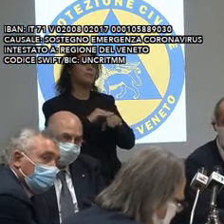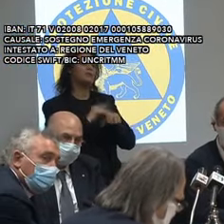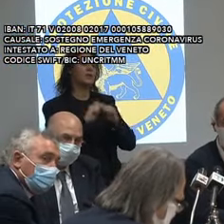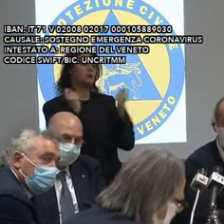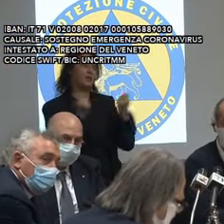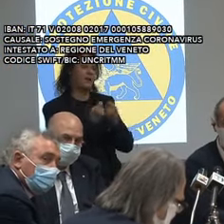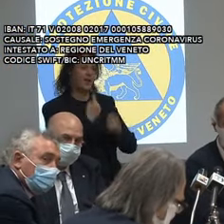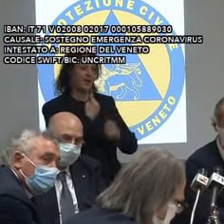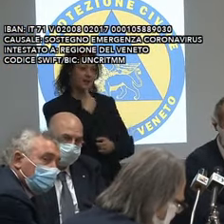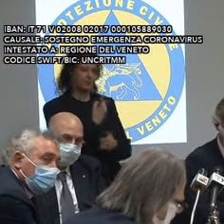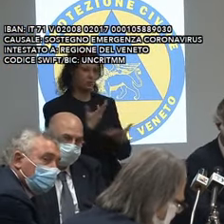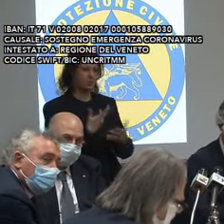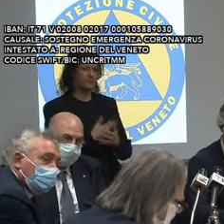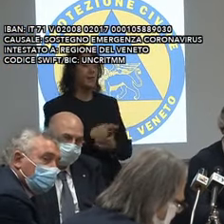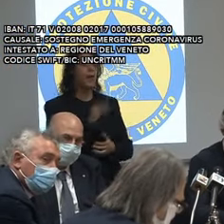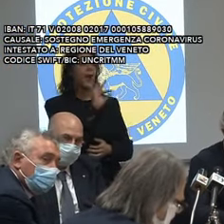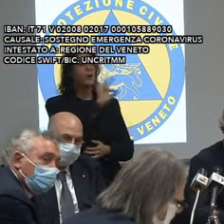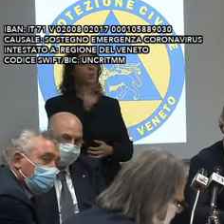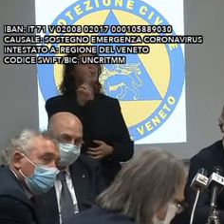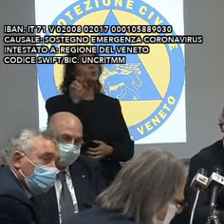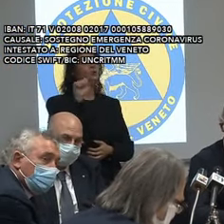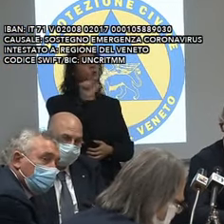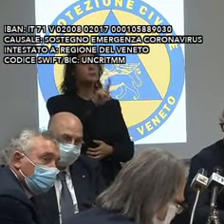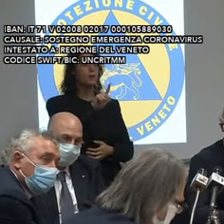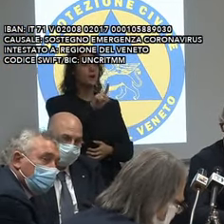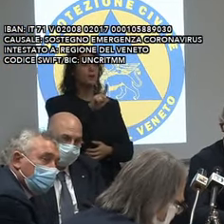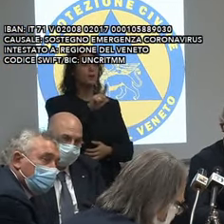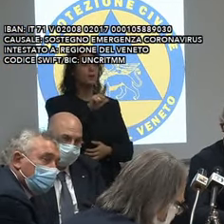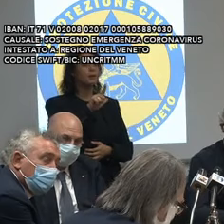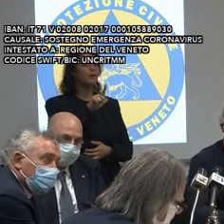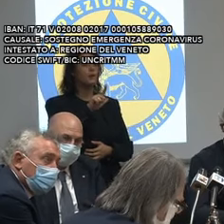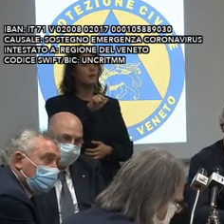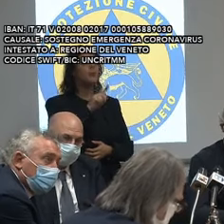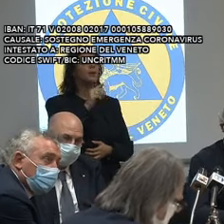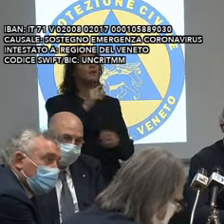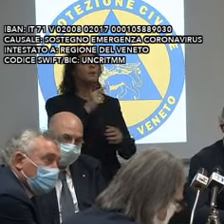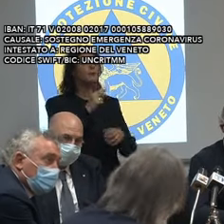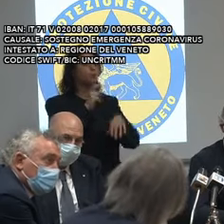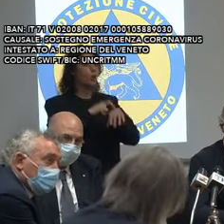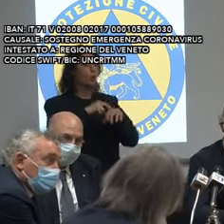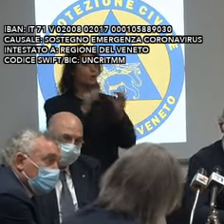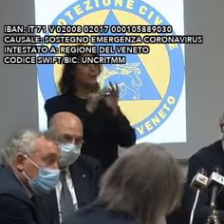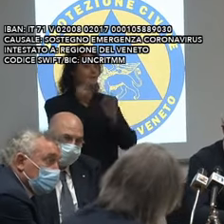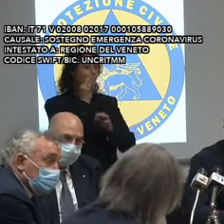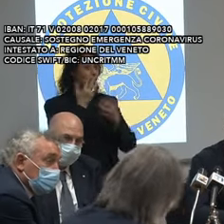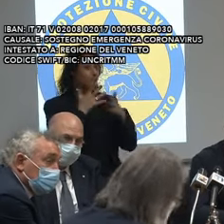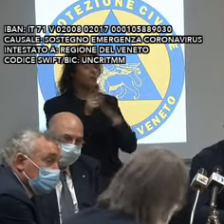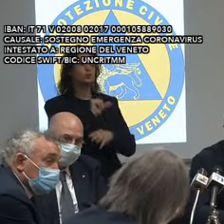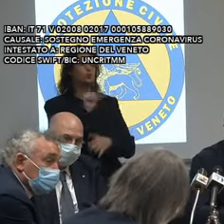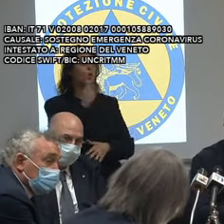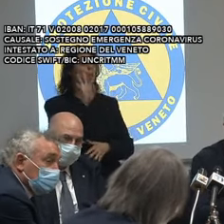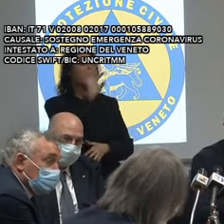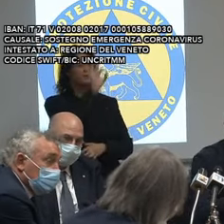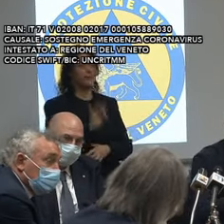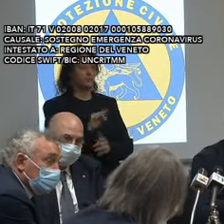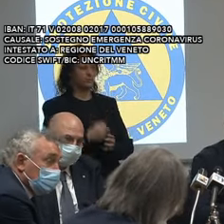US non supera il 40% il numero dei medici che hanno fatto il tampone. Chi lo dice, scusa? La